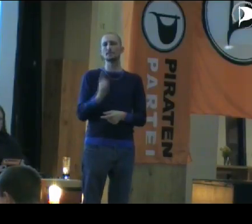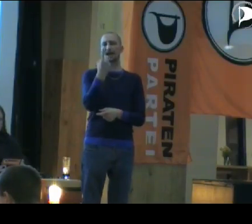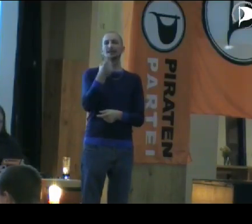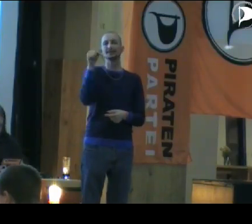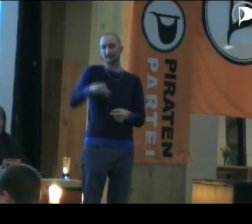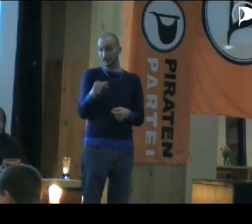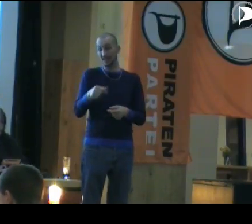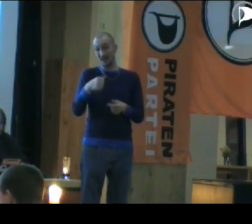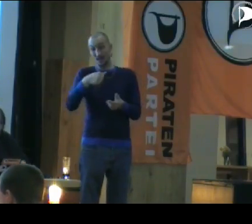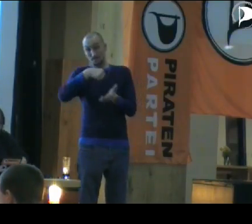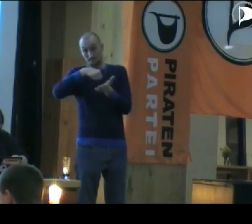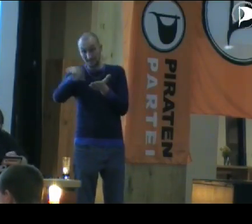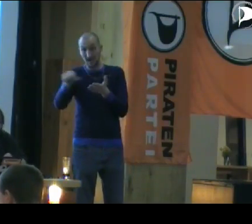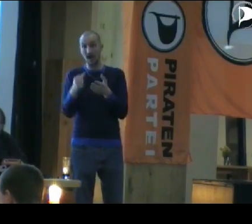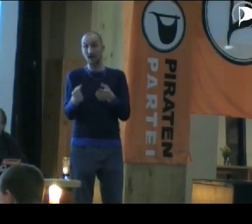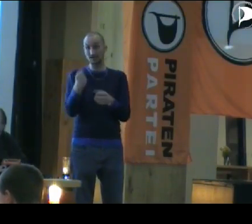trennen